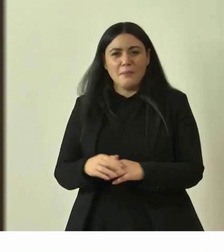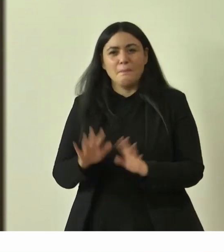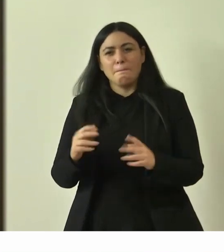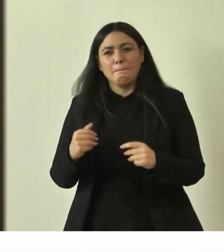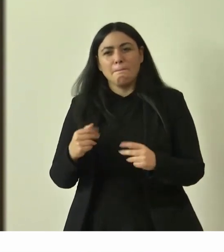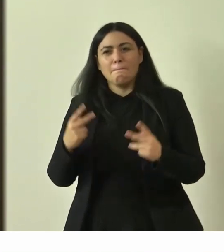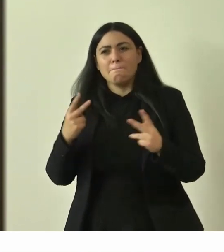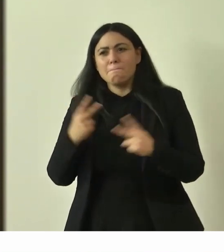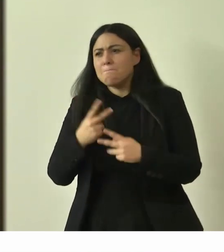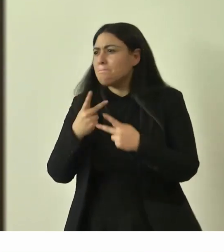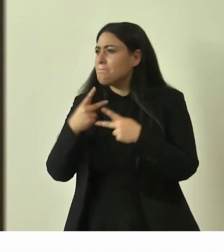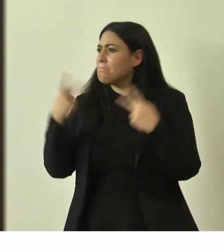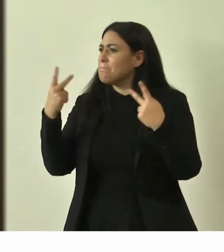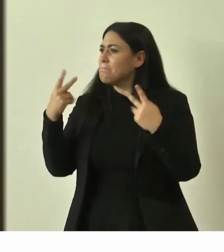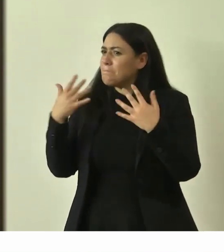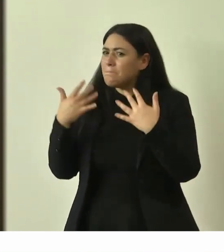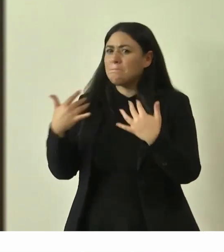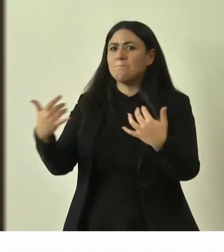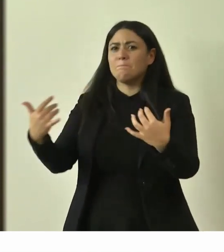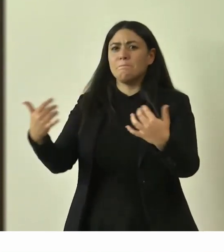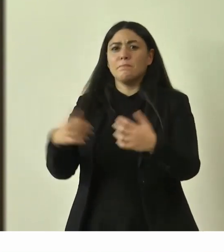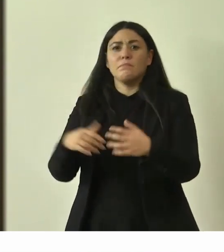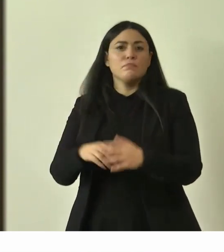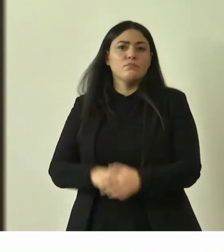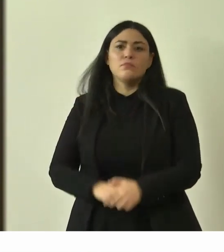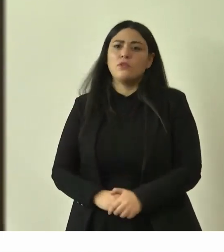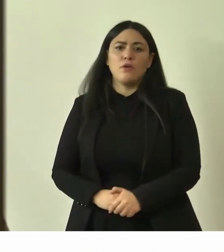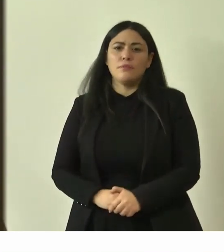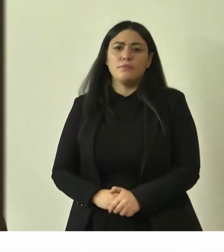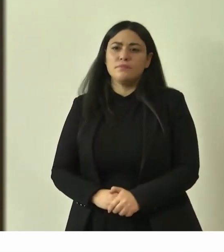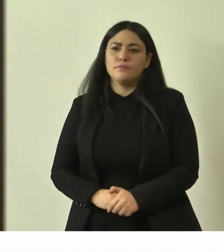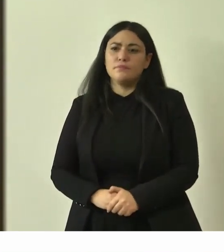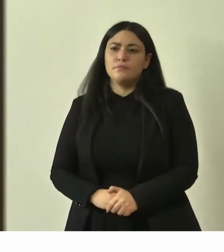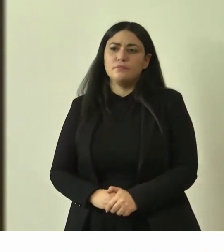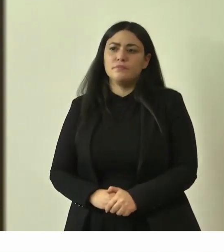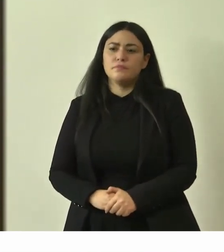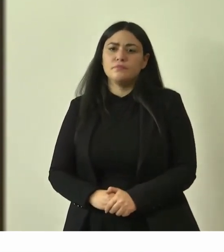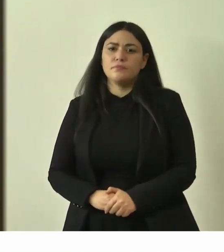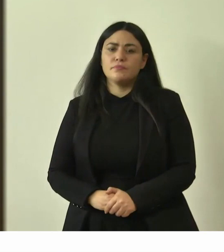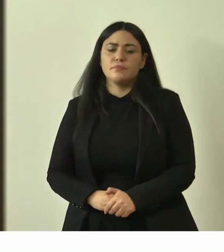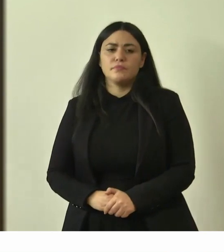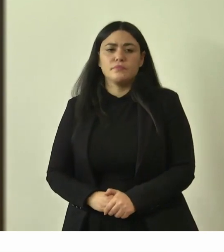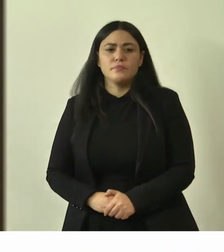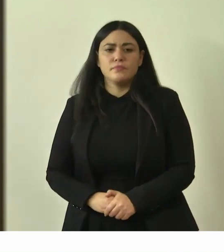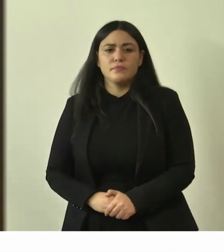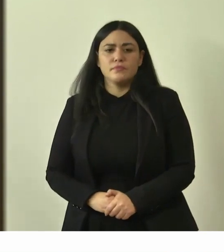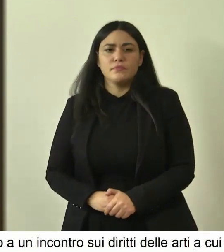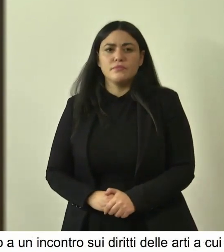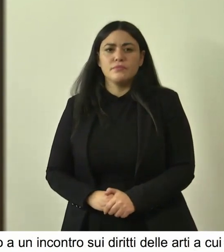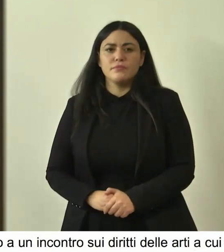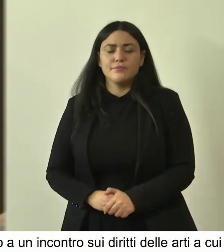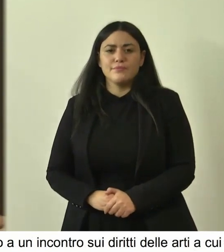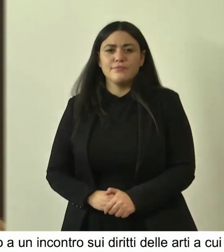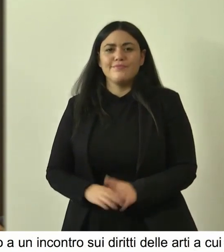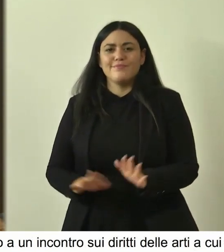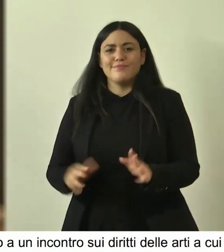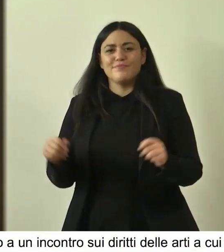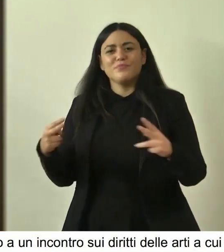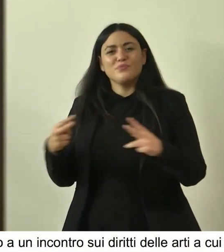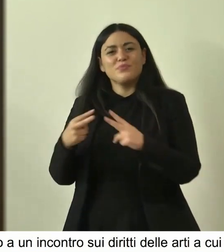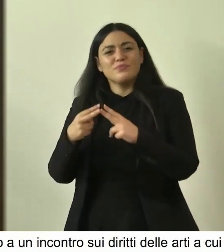tante persone. I due pensieri in croce che ho sugli alberi li potete leggere